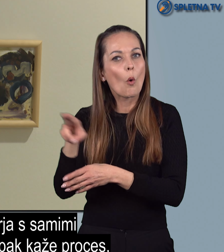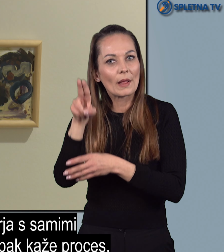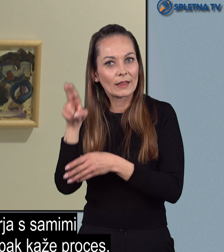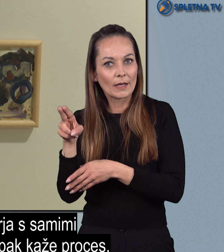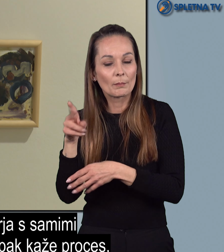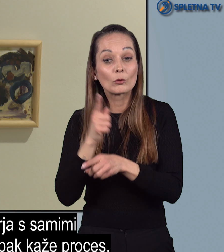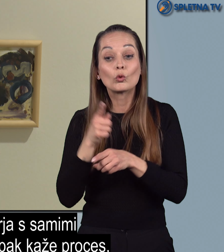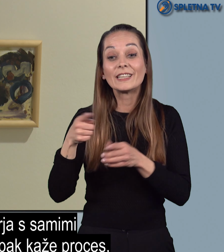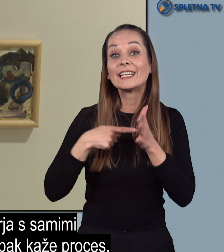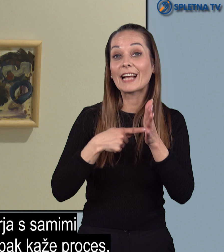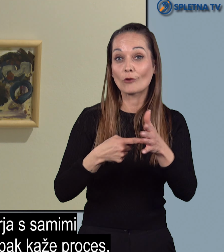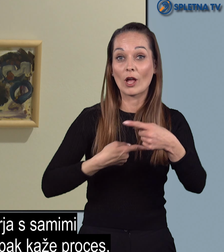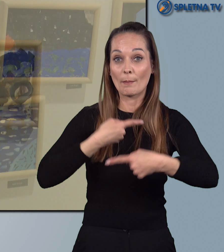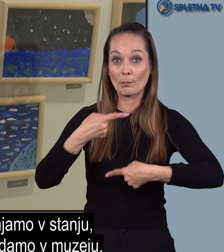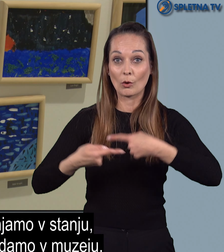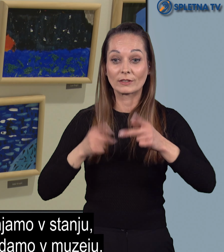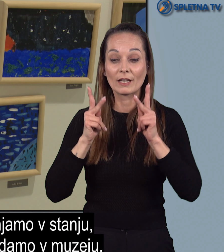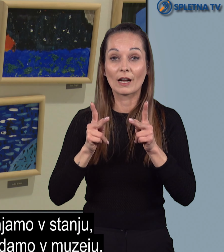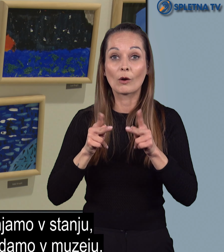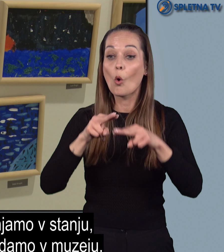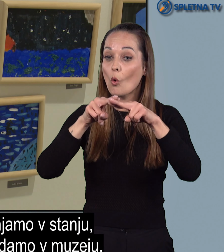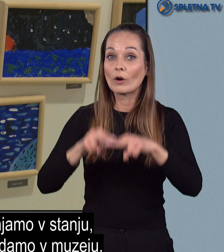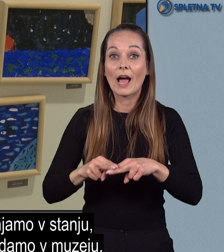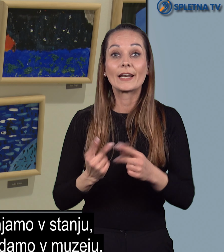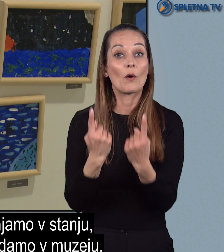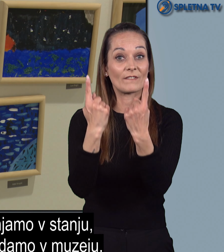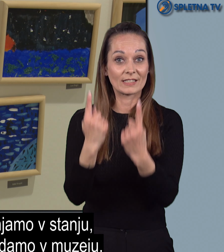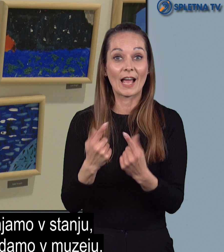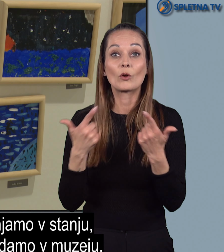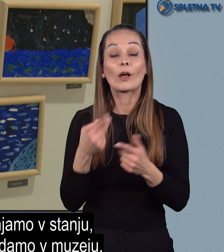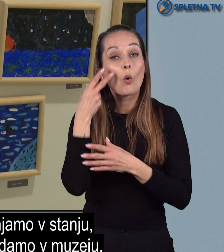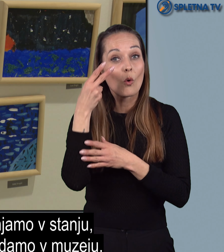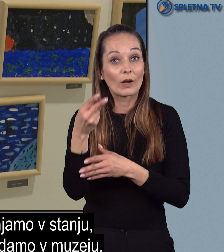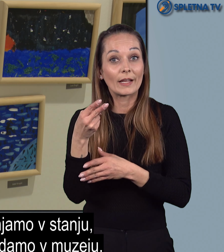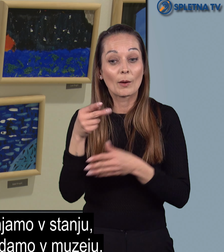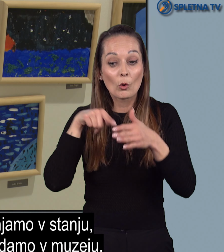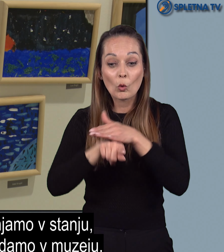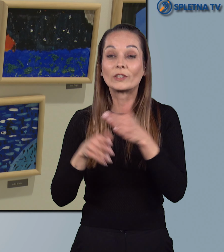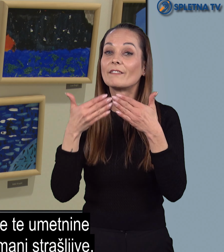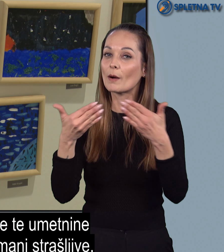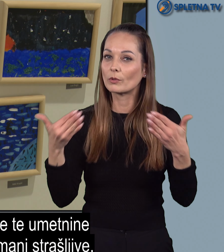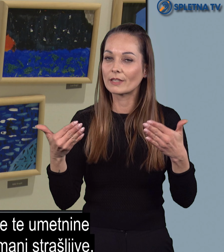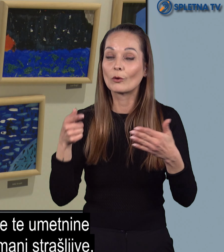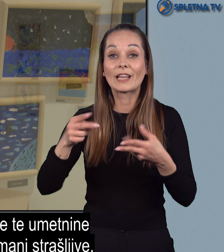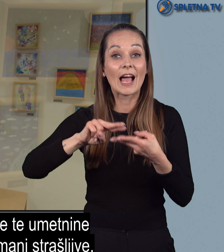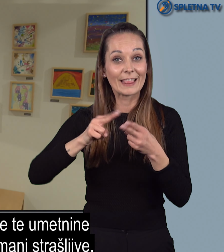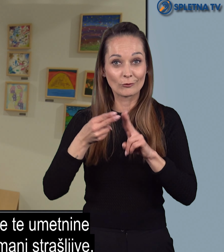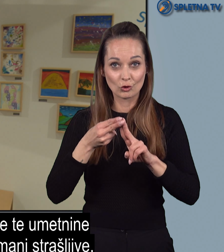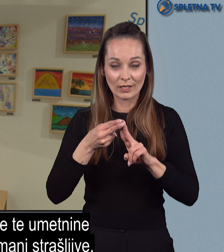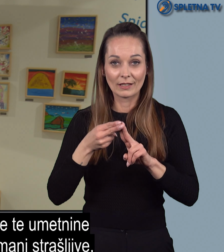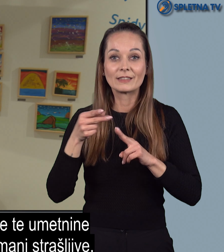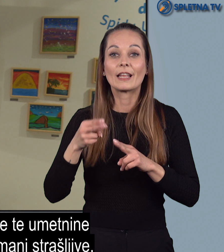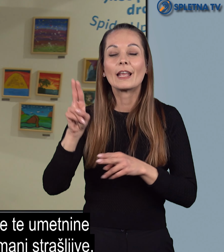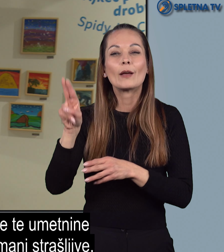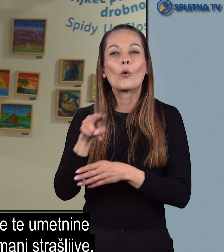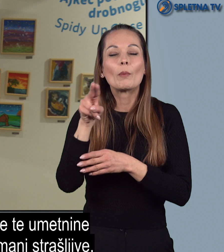umetninami, ampak kaže proces, kako jih ohranjamo v stanju, da jih lahko gledamo v muzeju. Na ta način se